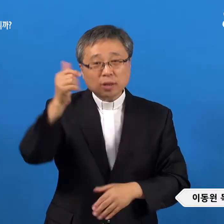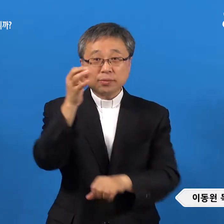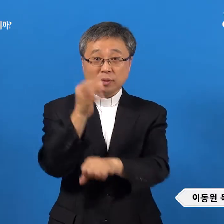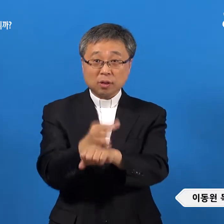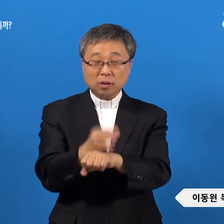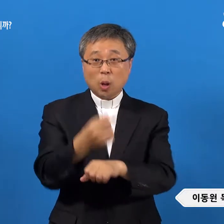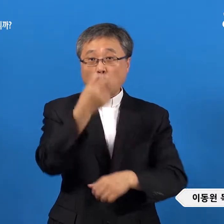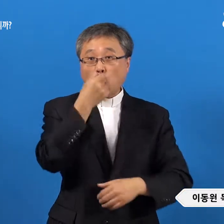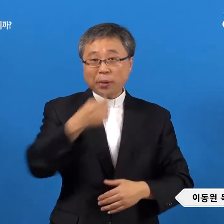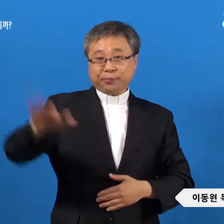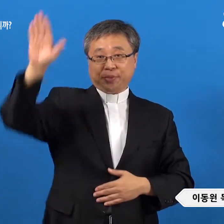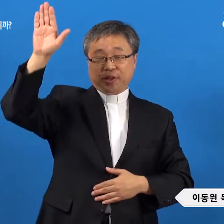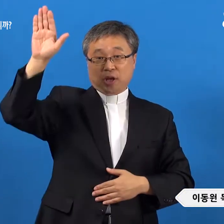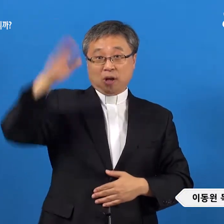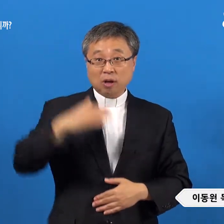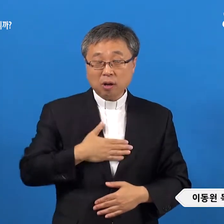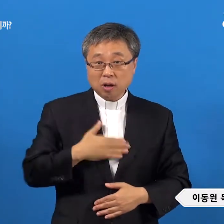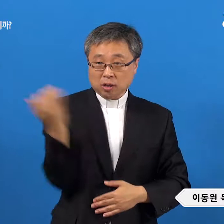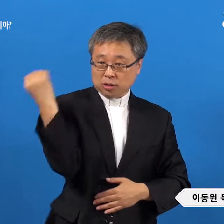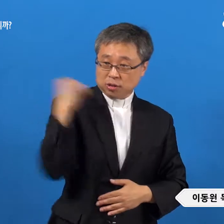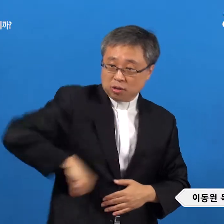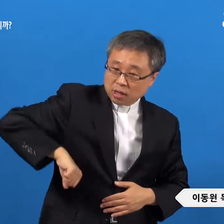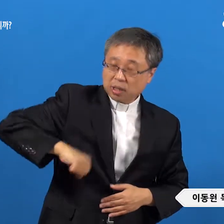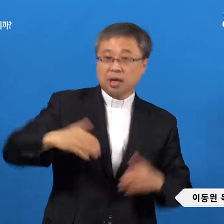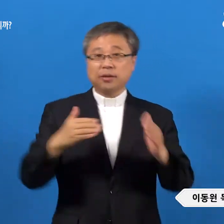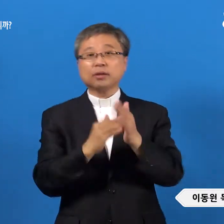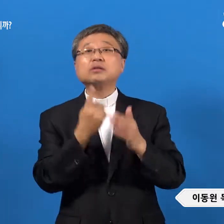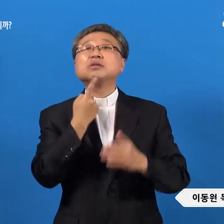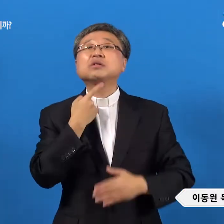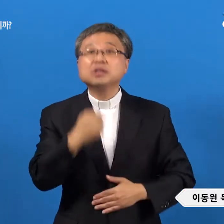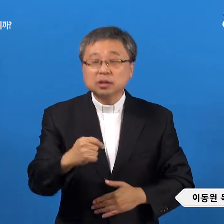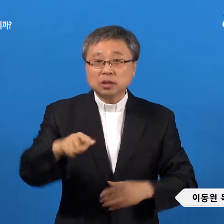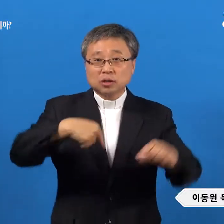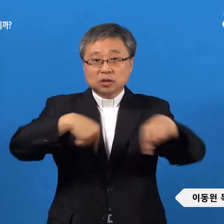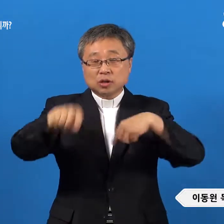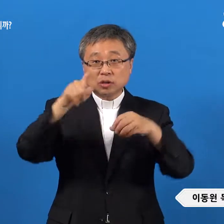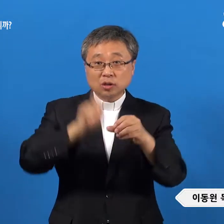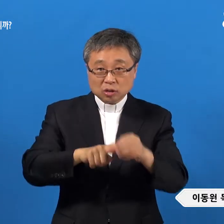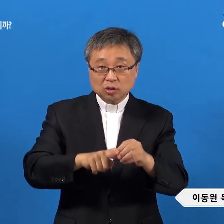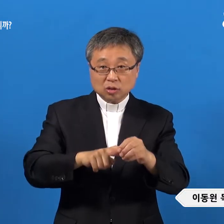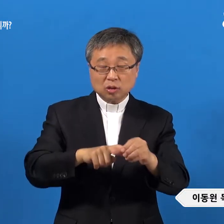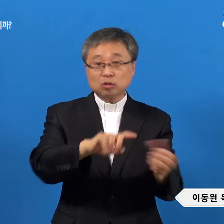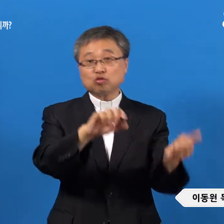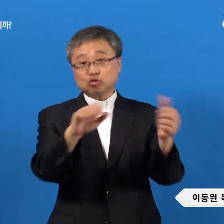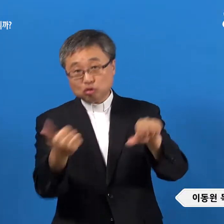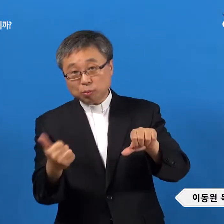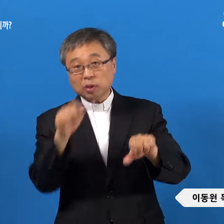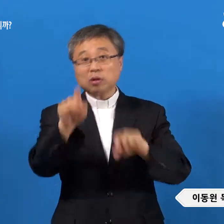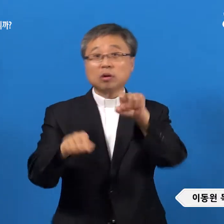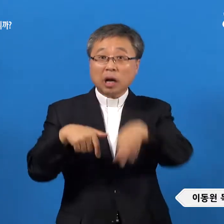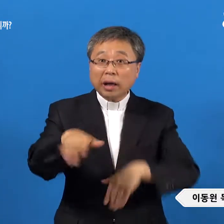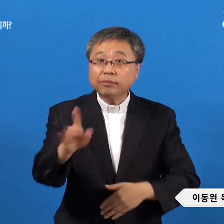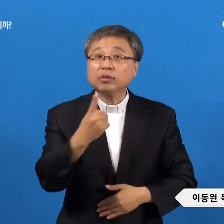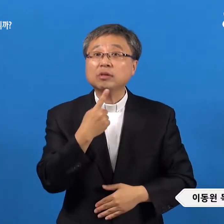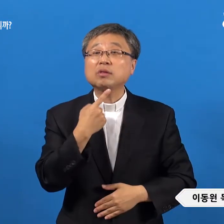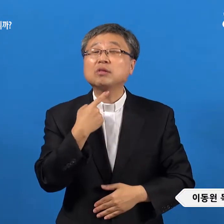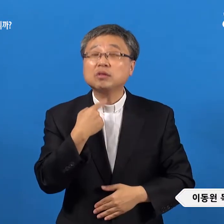단순히 나치 독일에게 히틀러에게 저항했던 그런 정치적 순교의 길을 걸어갔던 분으로 그분을 생각하는